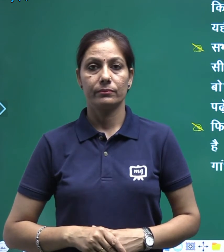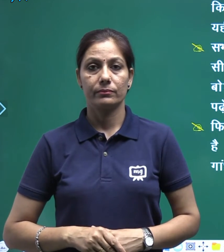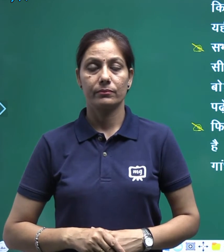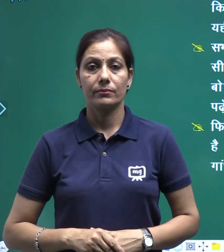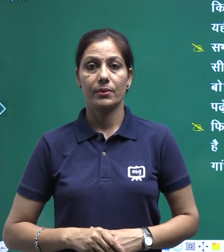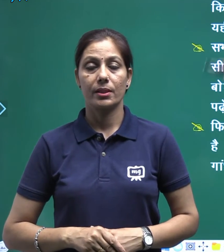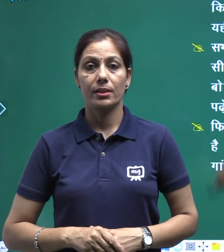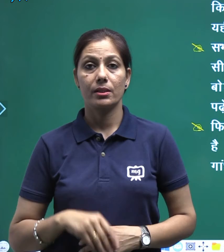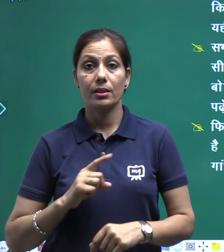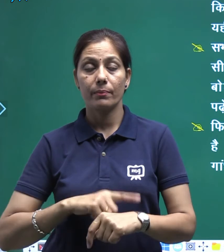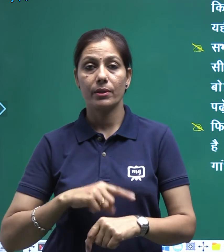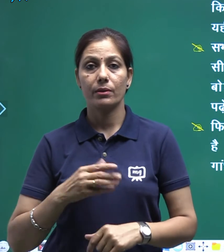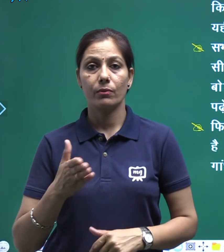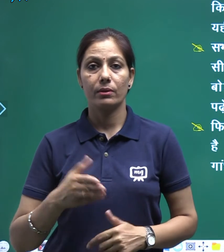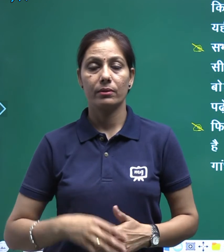तत्पश्चात